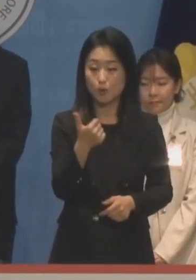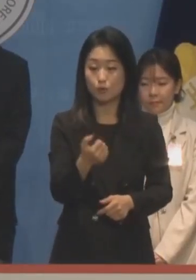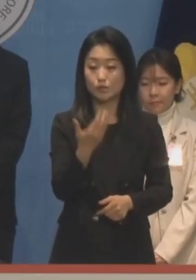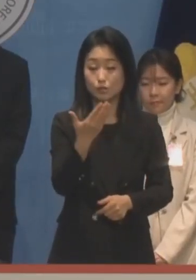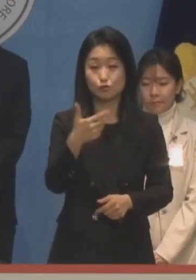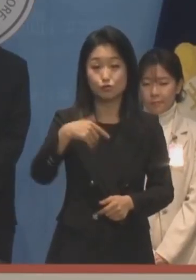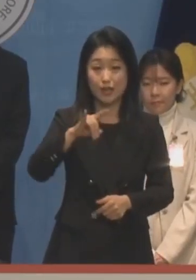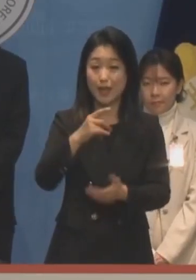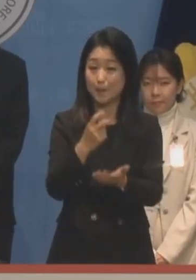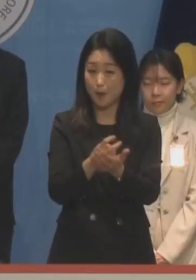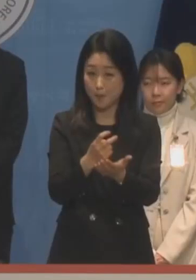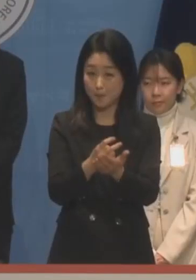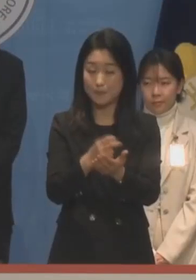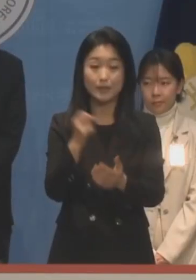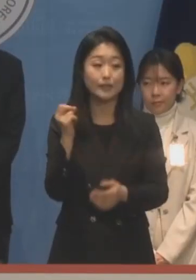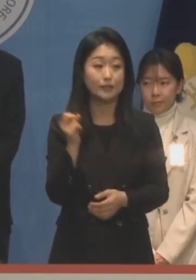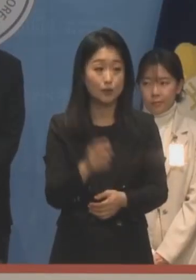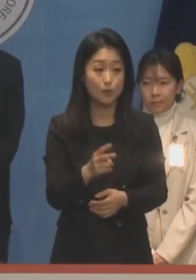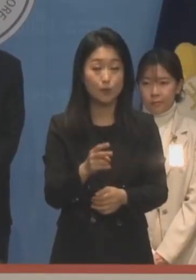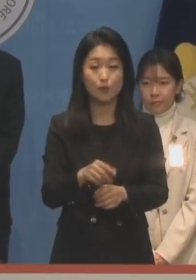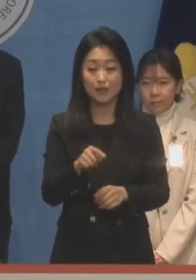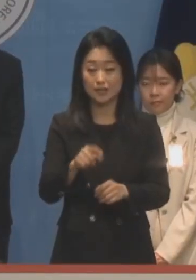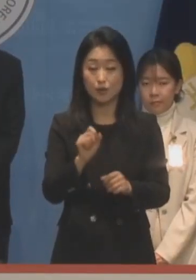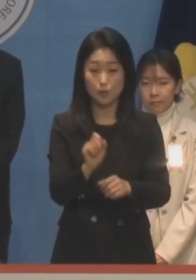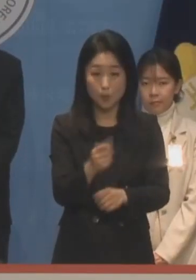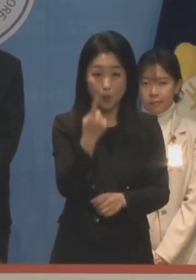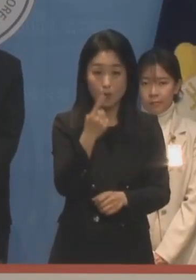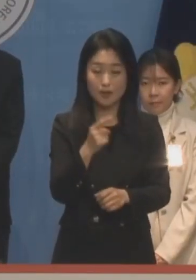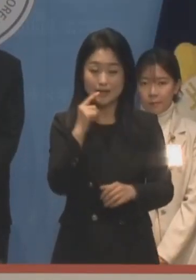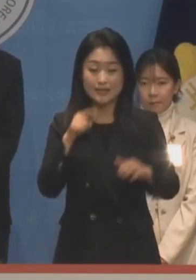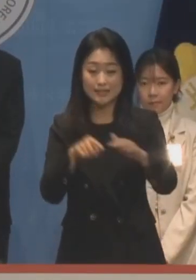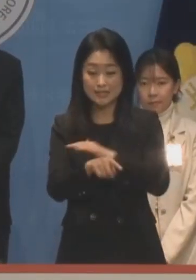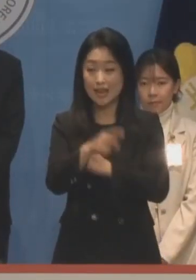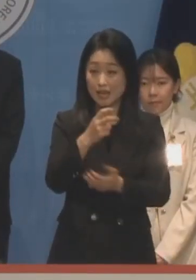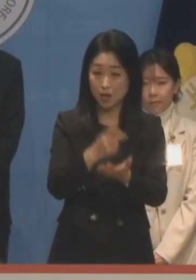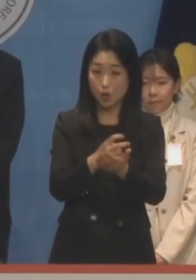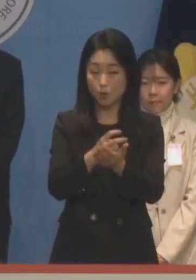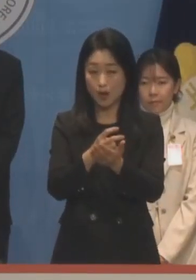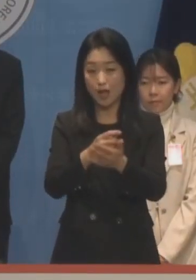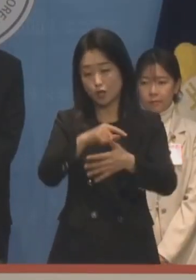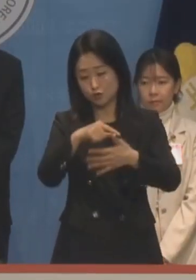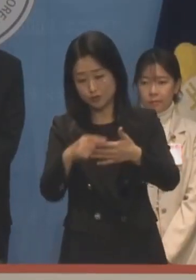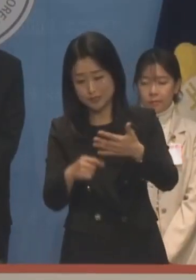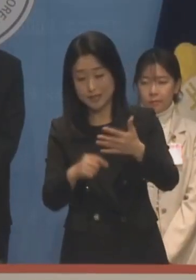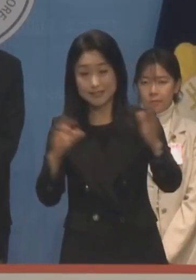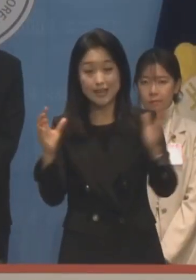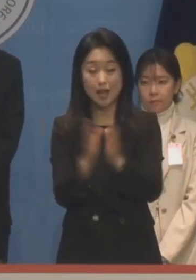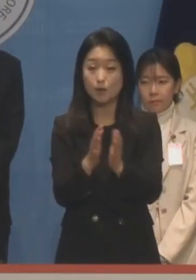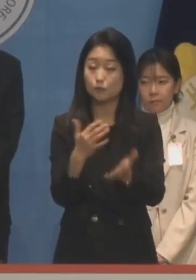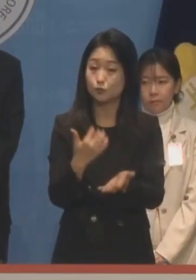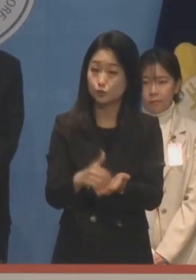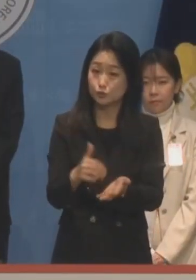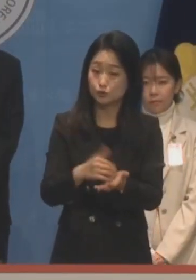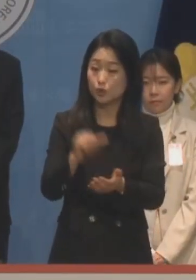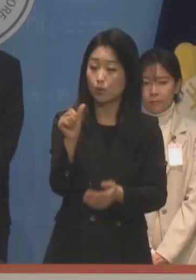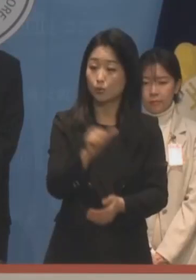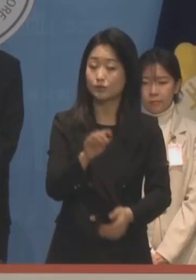1659개의 법률 그리고 이에 따른 시행령과 시행규칙까지 총